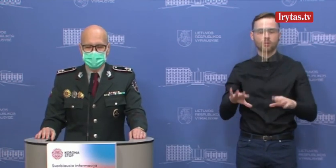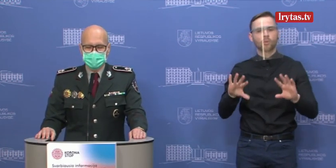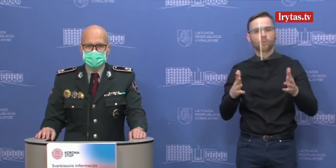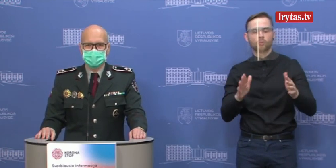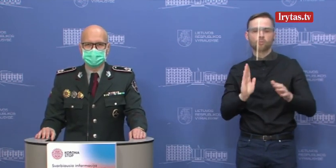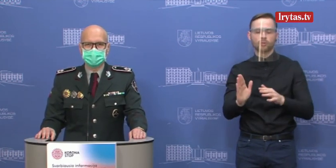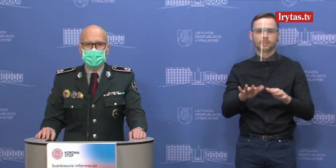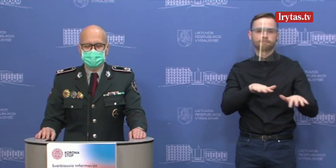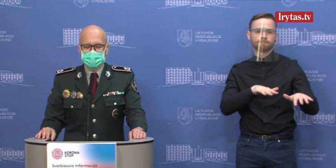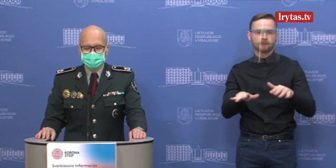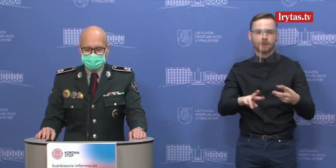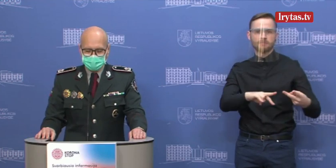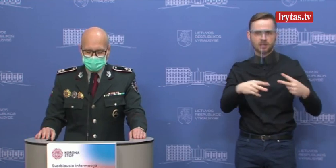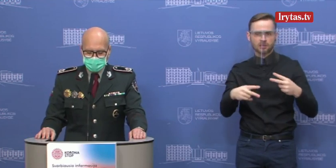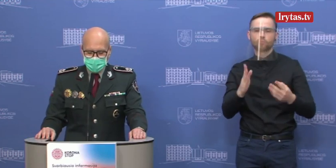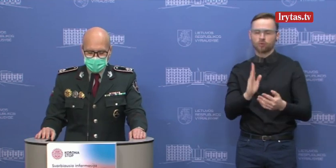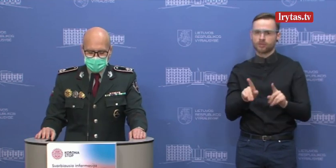veiksmus, nukreipti